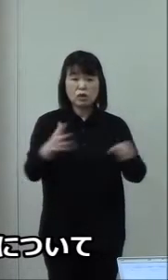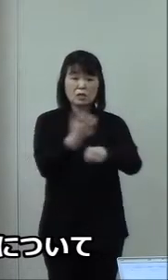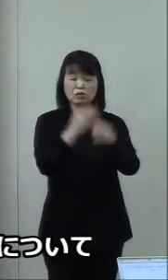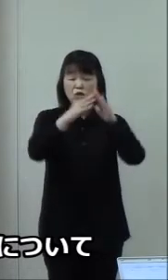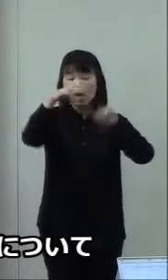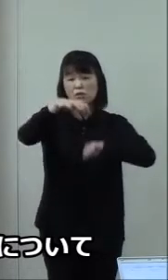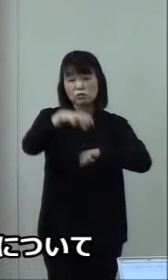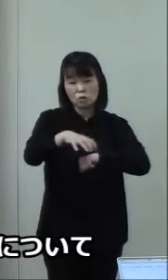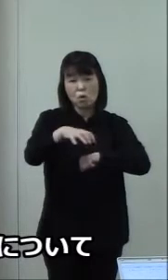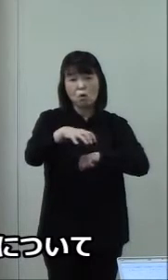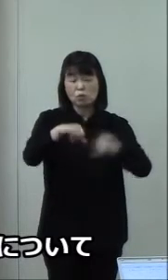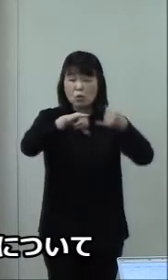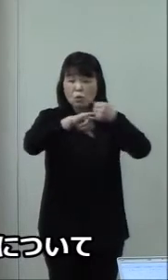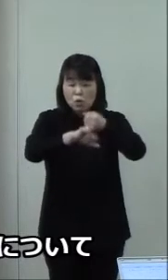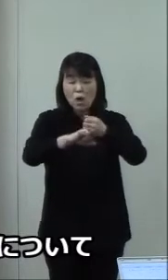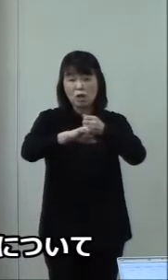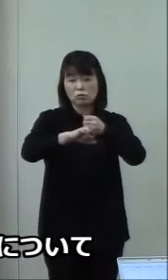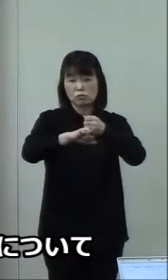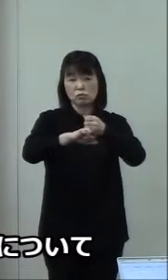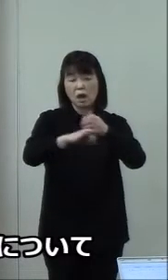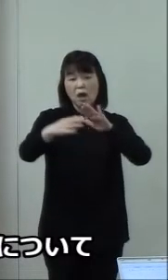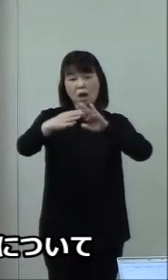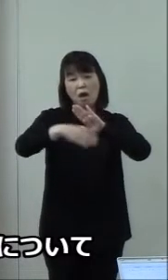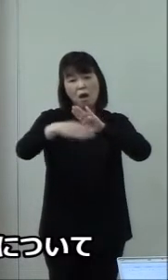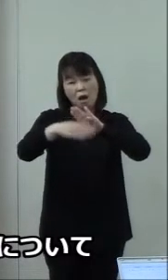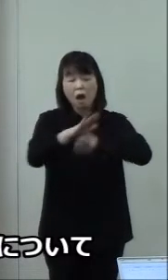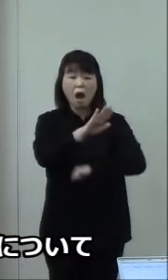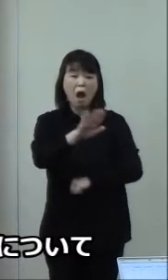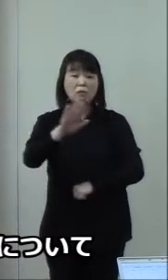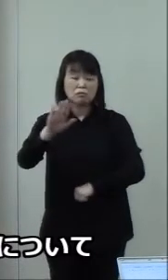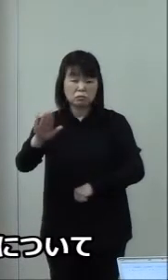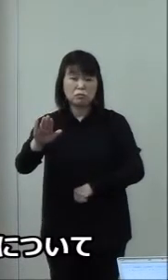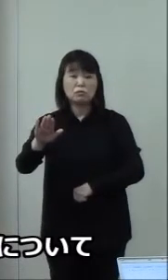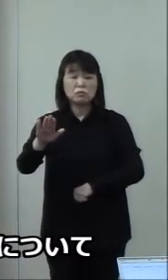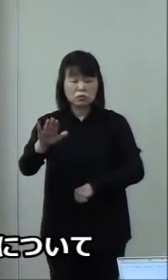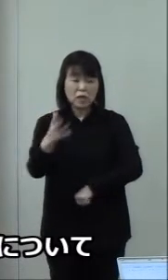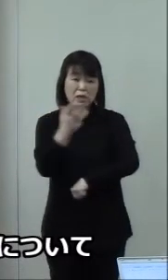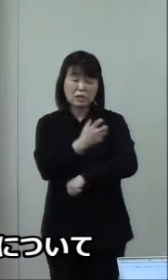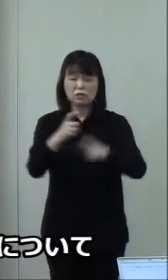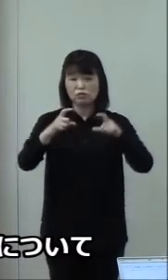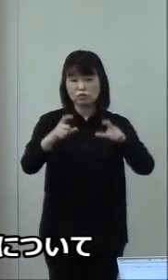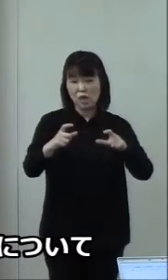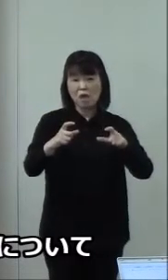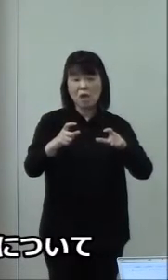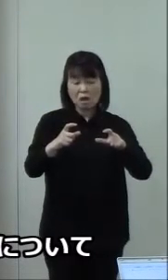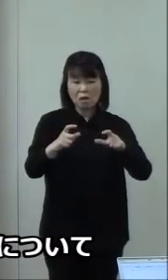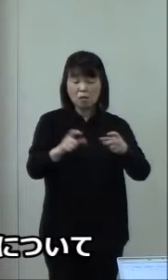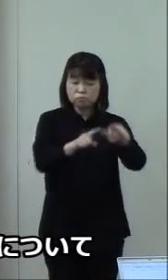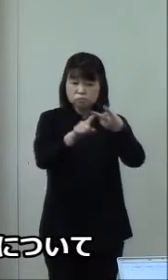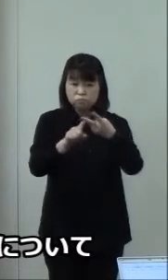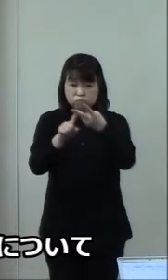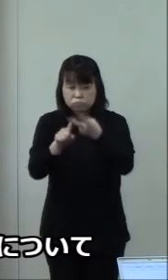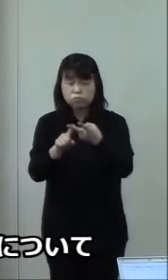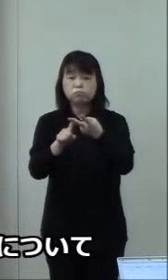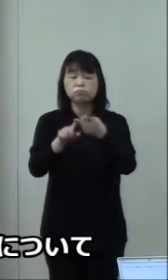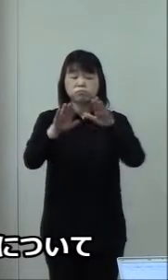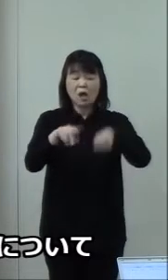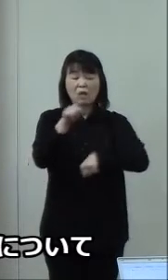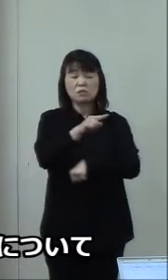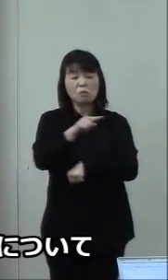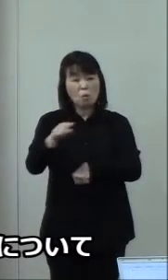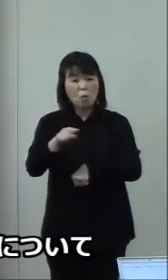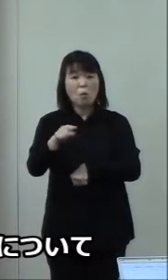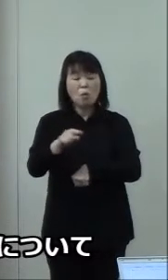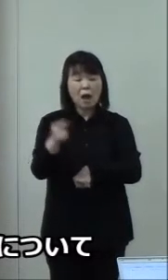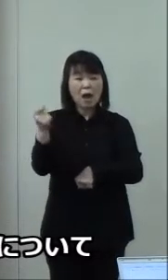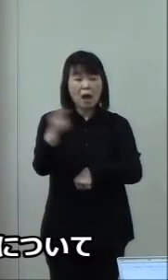枠にも余裕がありますので、接種券が届いている方は、その中でまた希望される方は早めの接種をお願いしたいというふうに